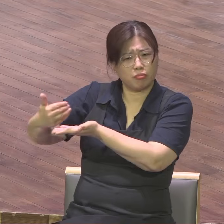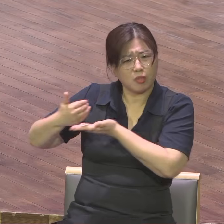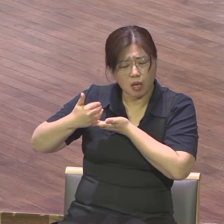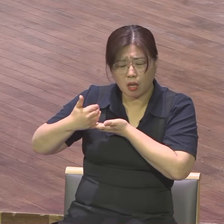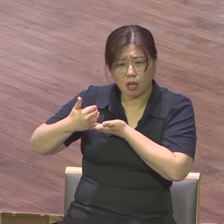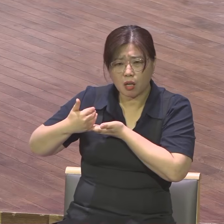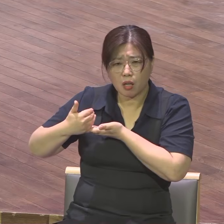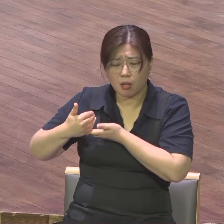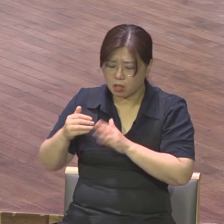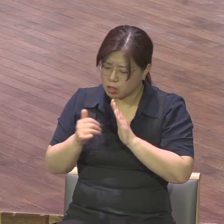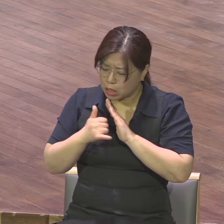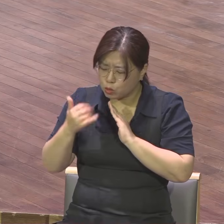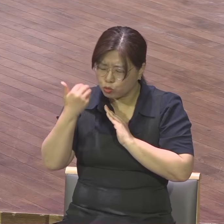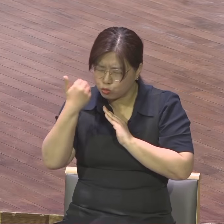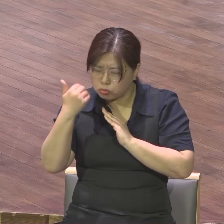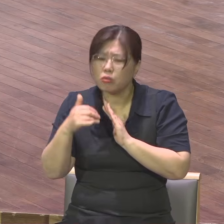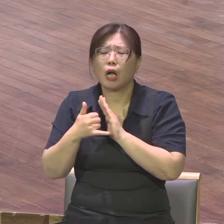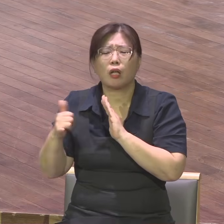주었습니다. 가족들이